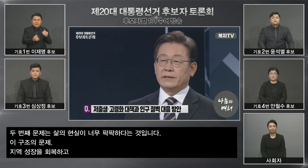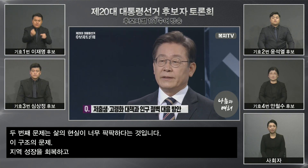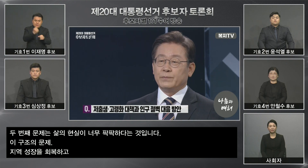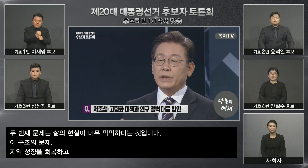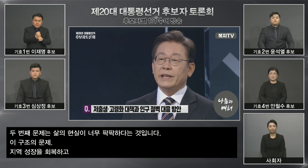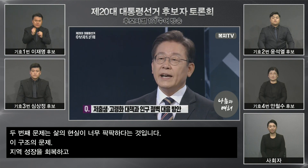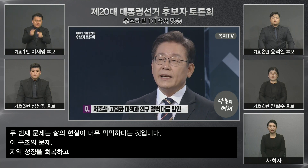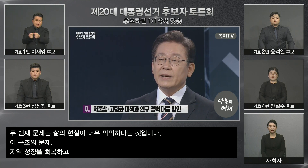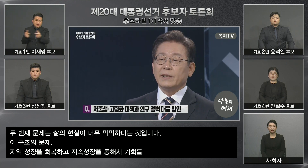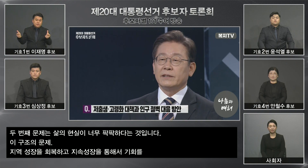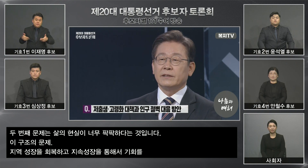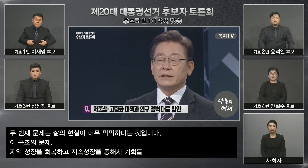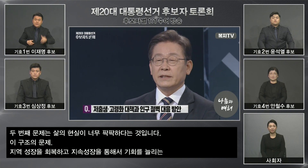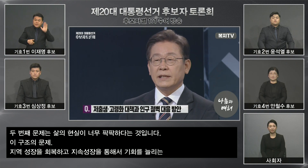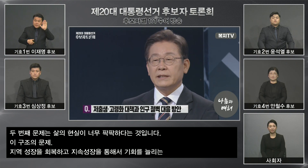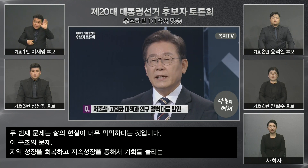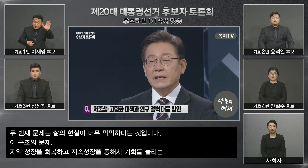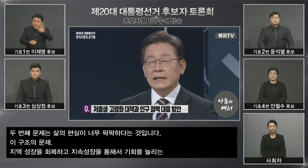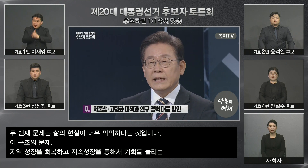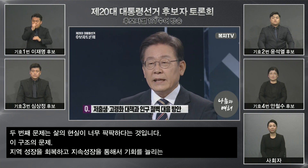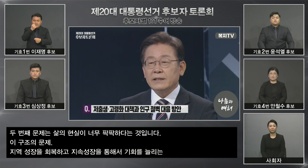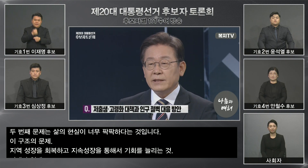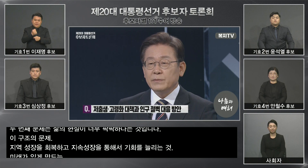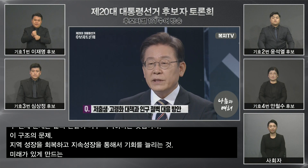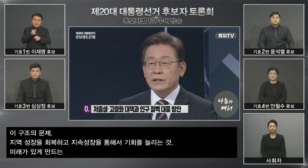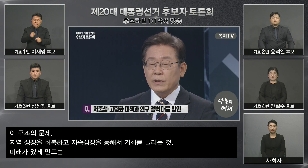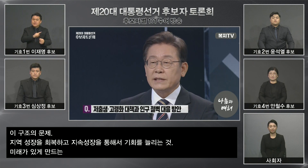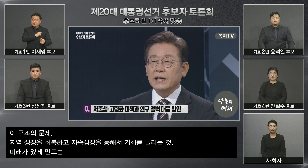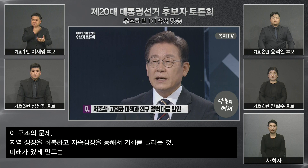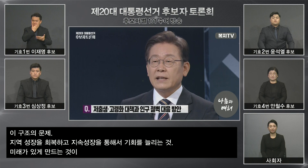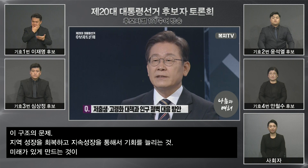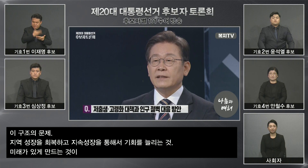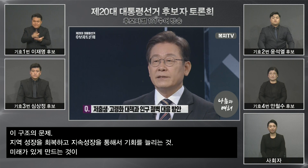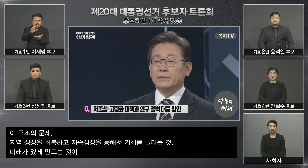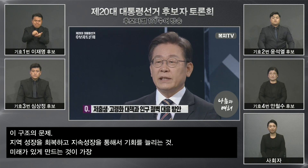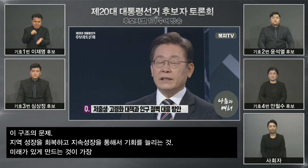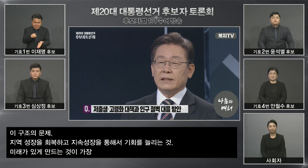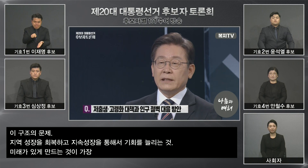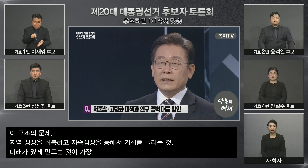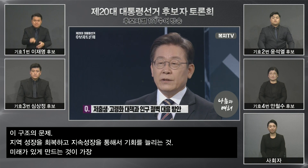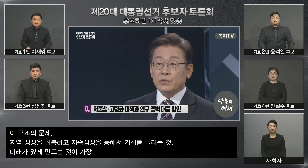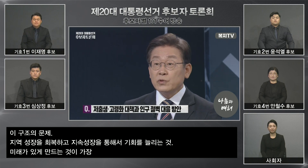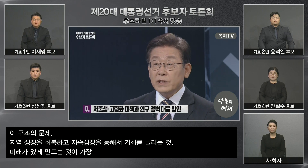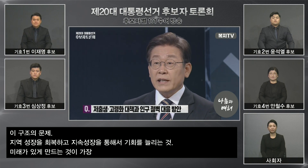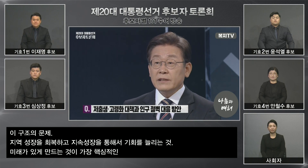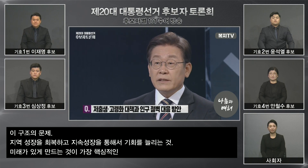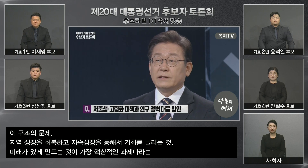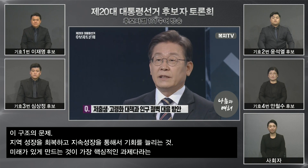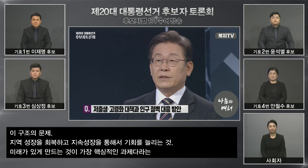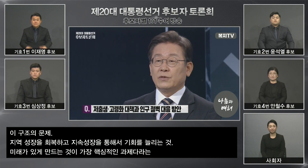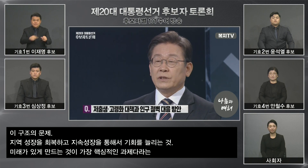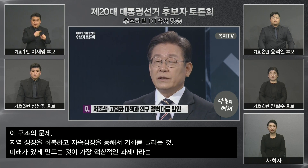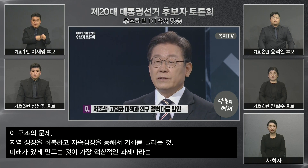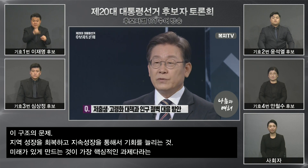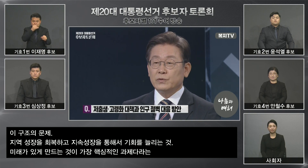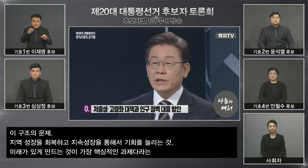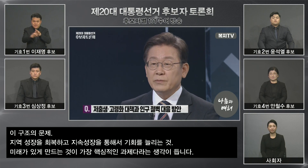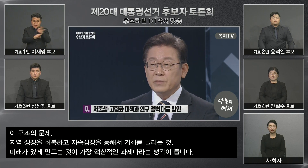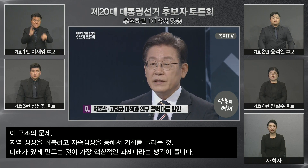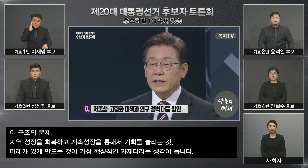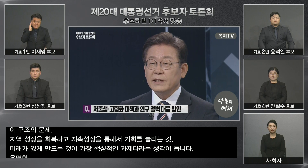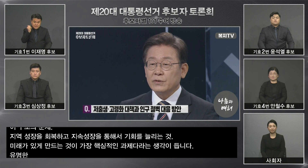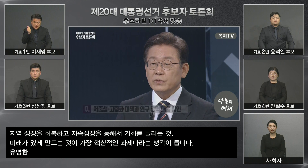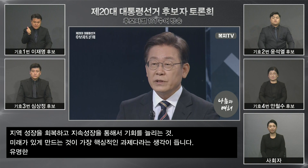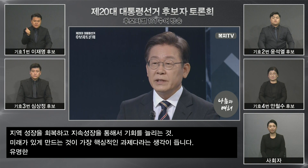것, 미래가 있게 만드는 것이 가장 핵심적인 과제다라는 생각이 듭니다. 유능한 경제 대통령,